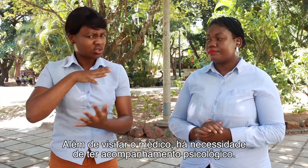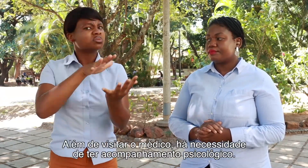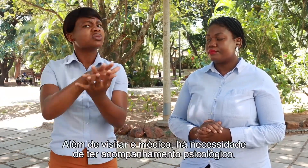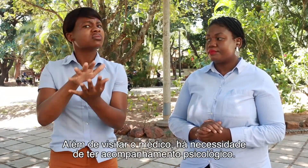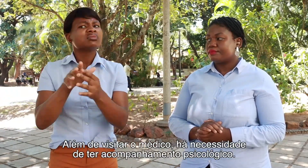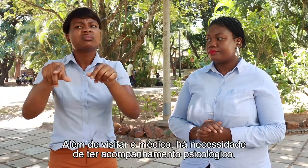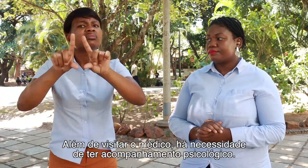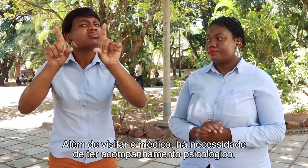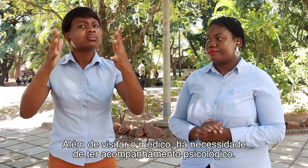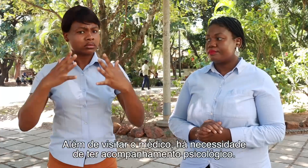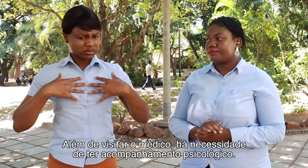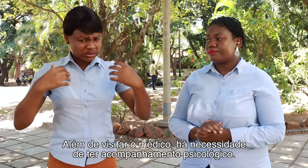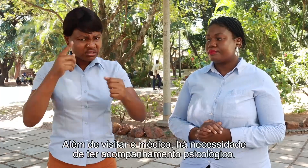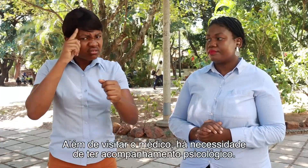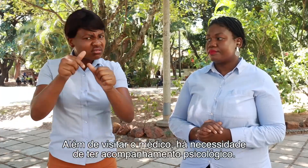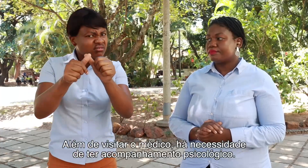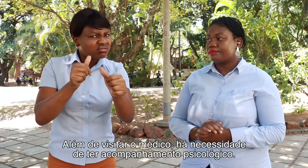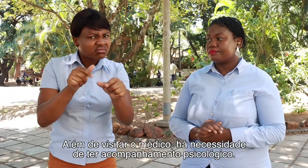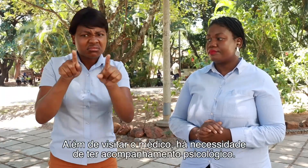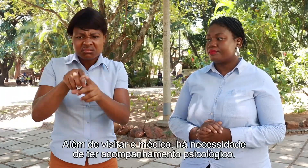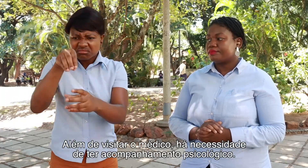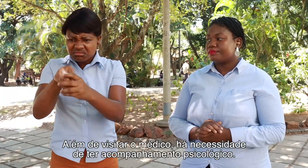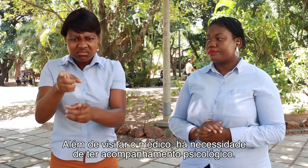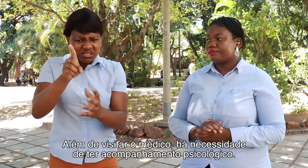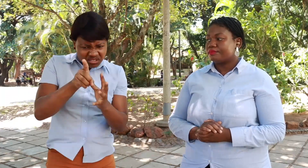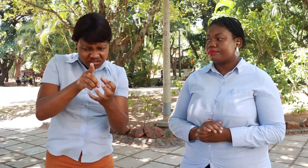médico, há necessidade de ter o acompanhamento psicológico.